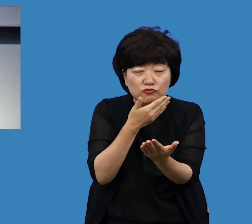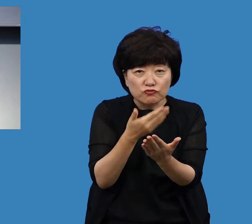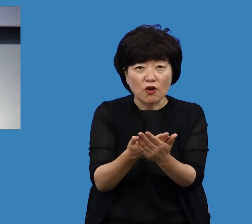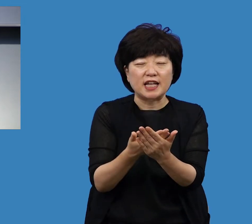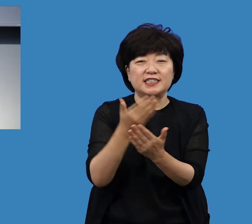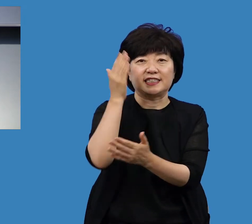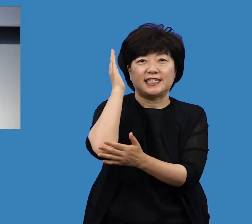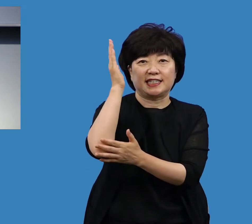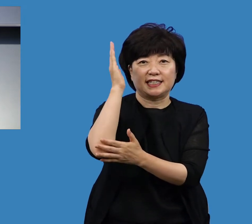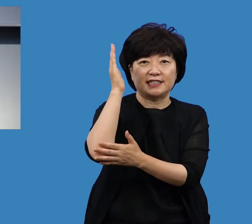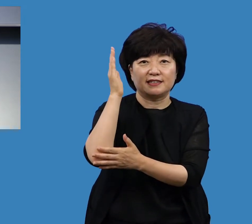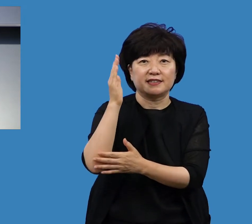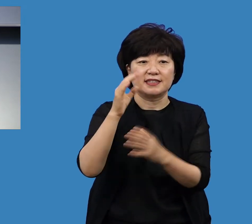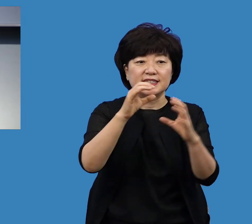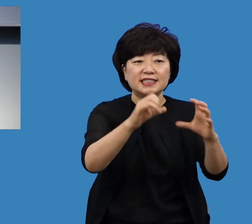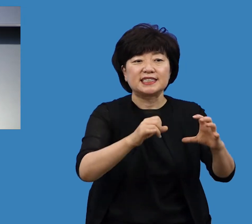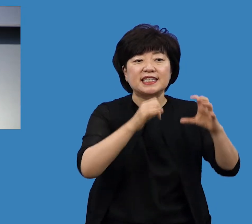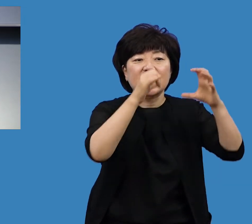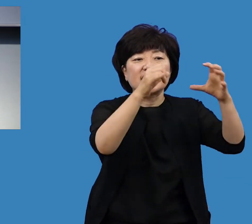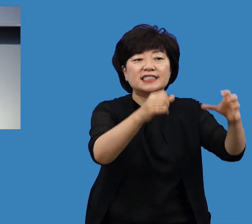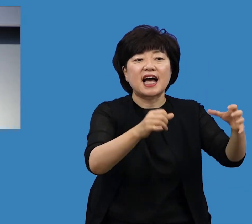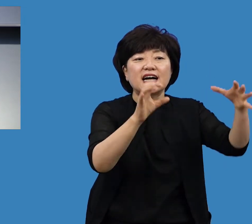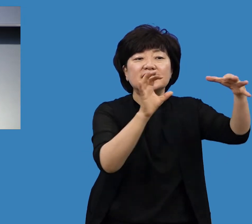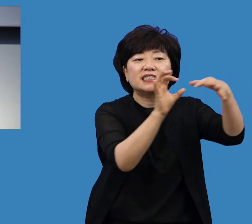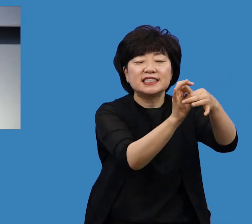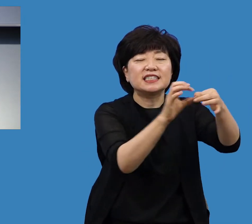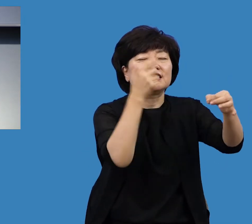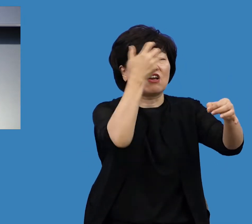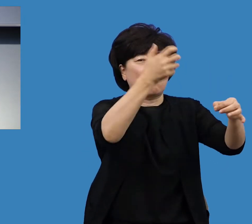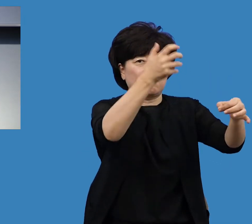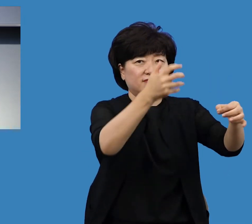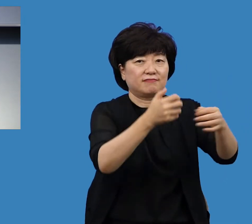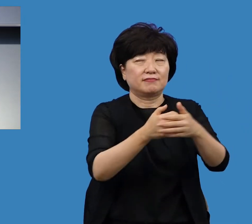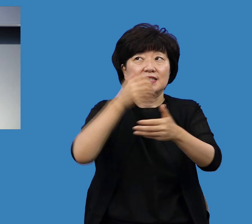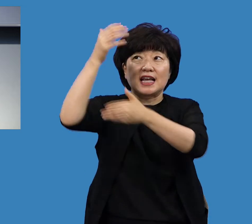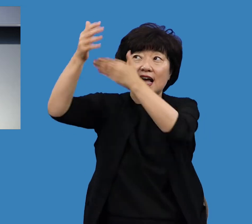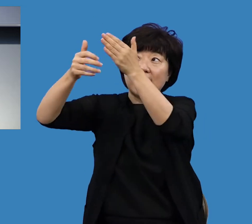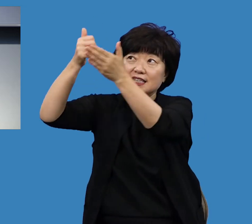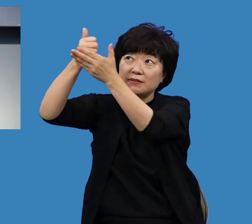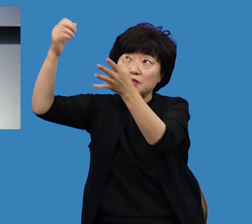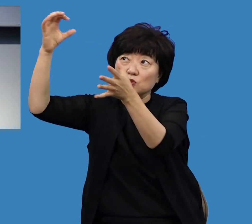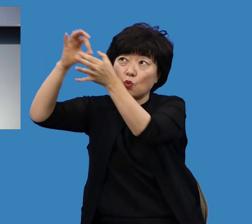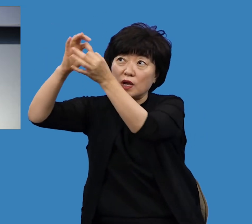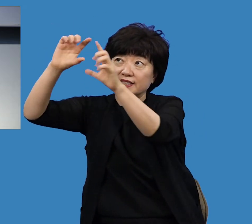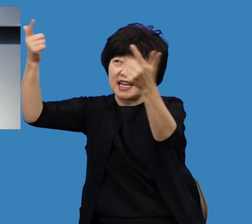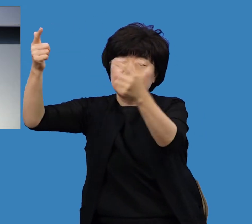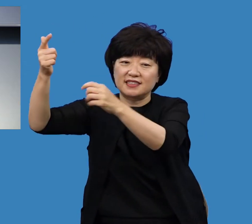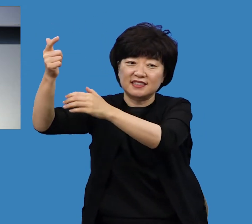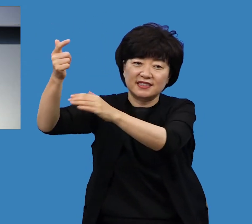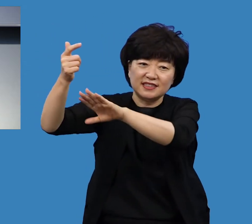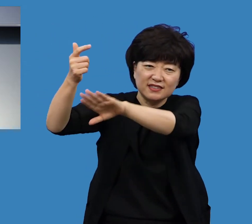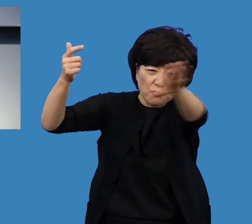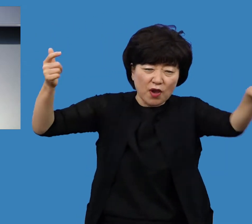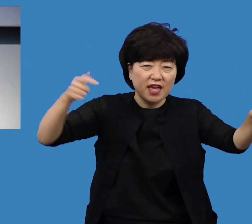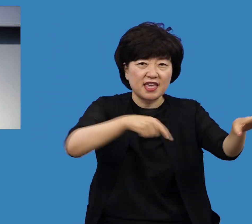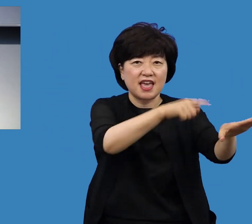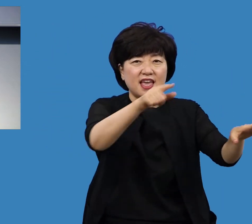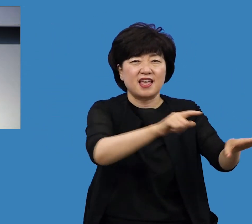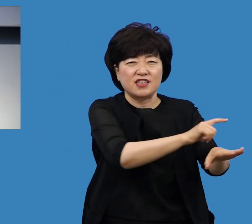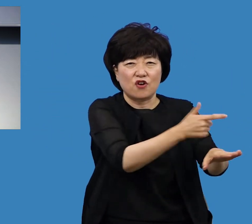중에 하나는 세상의 영, 하나님께 속하지 않은 각종 다양한 영들이 존재한다는 거예요.